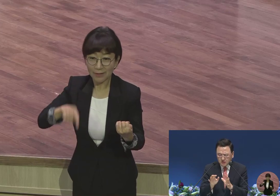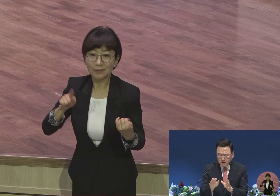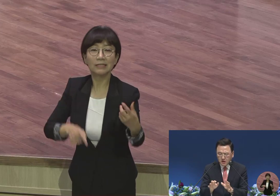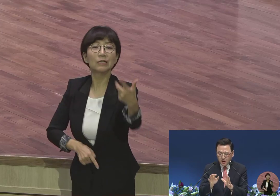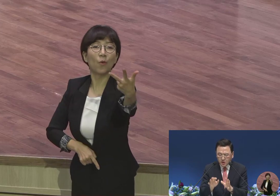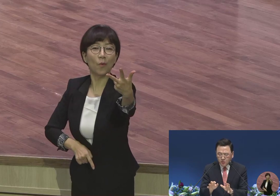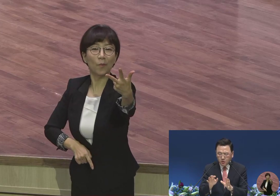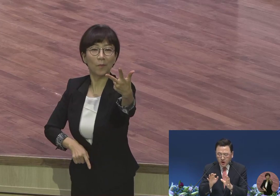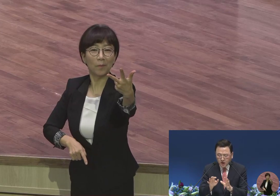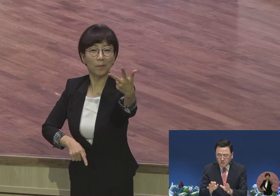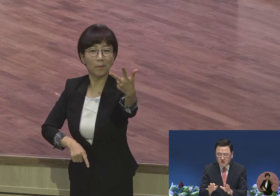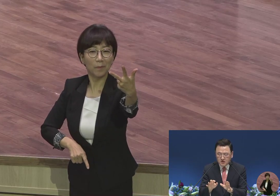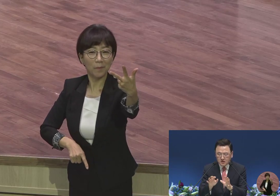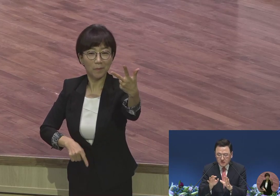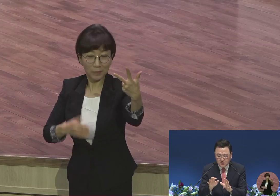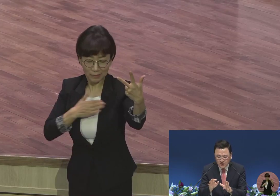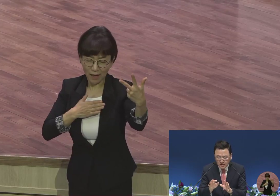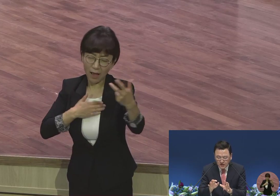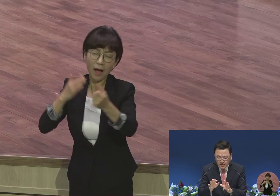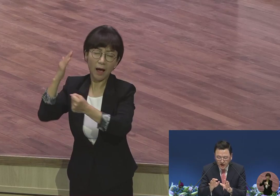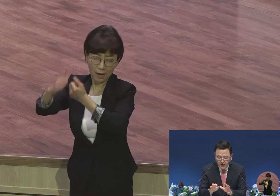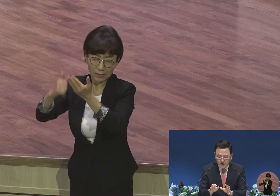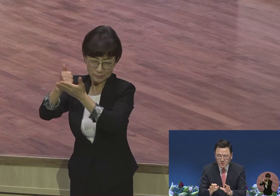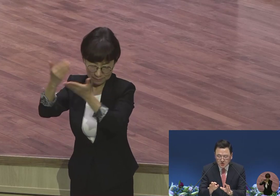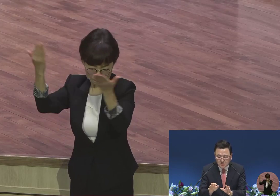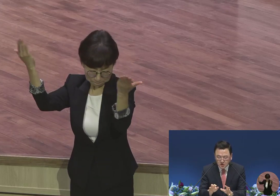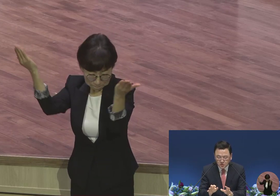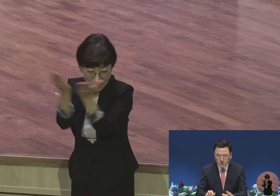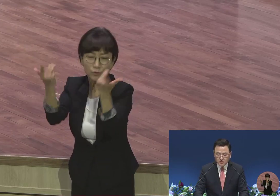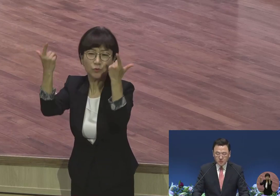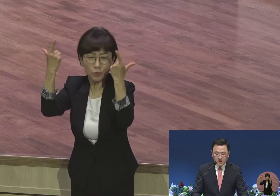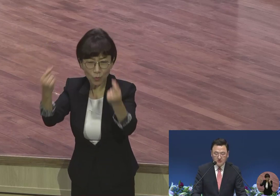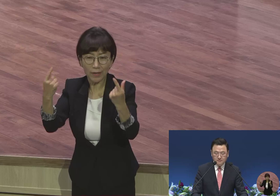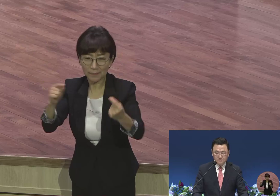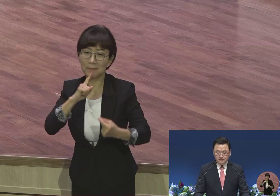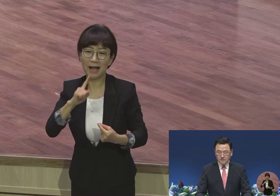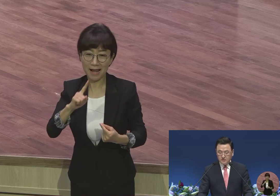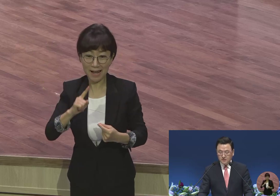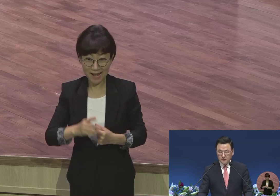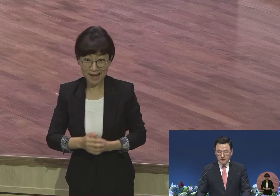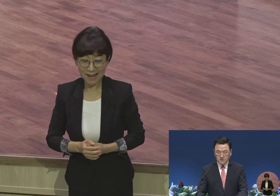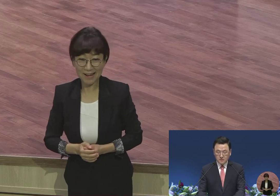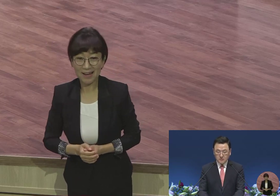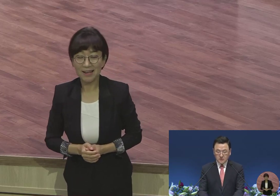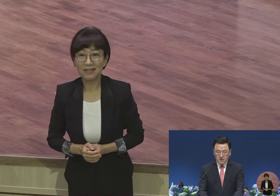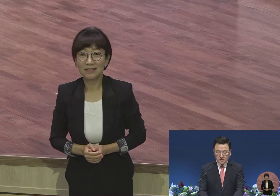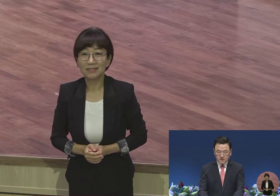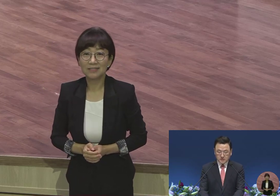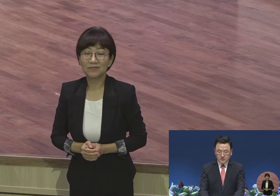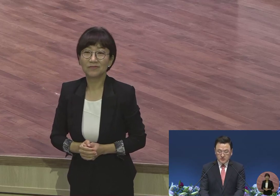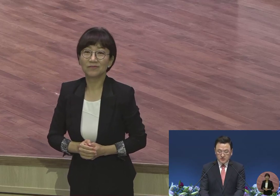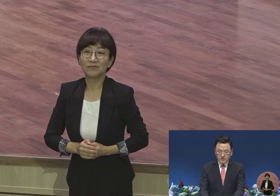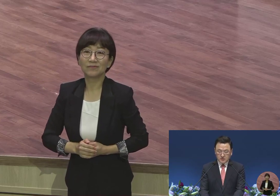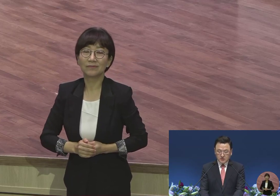그런데 그 에고 에임이 대신 그 하나님이신 예수 그리스도가